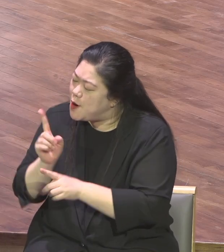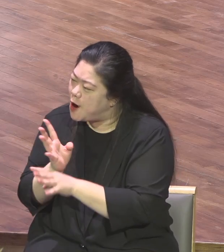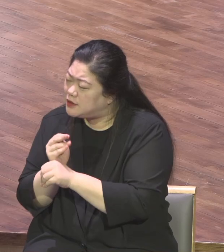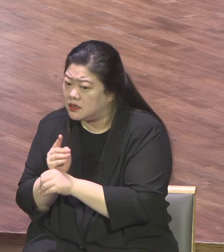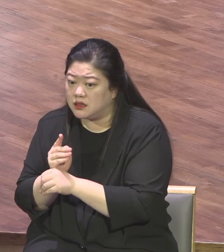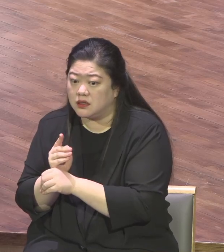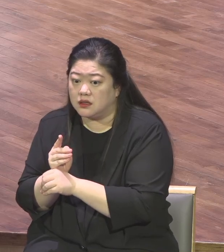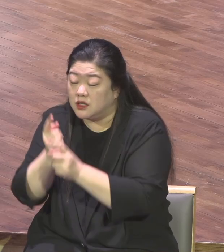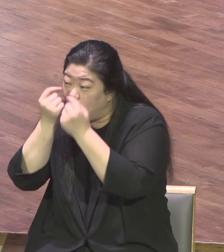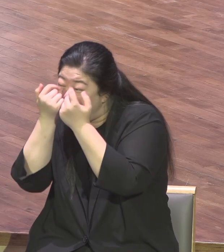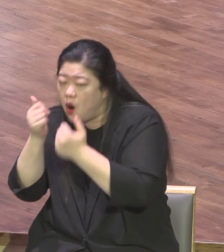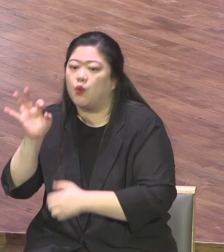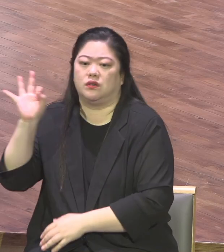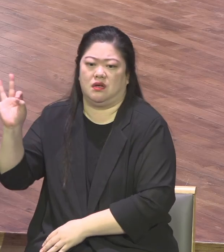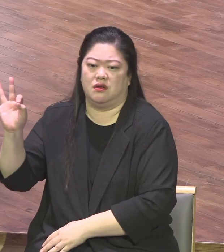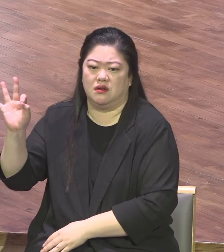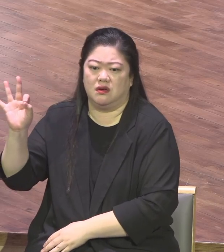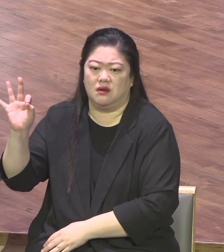우리는